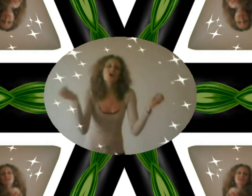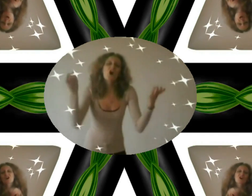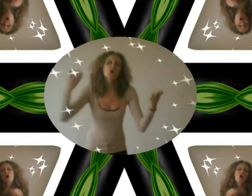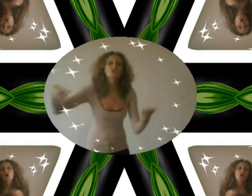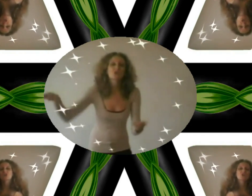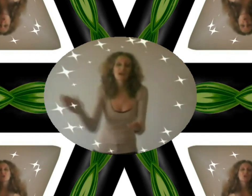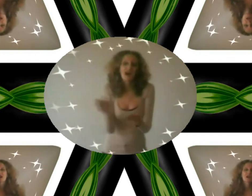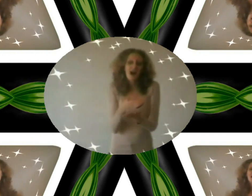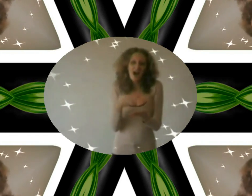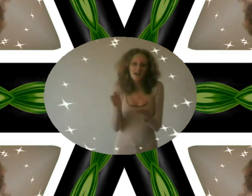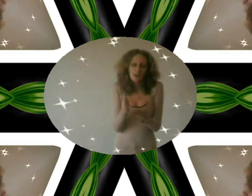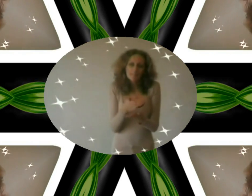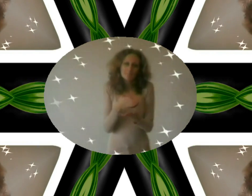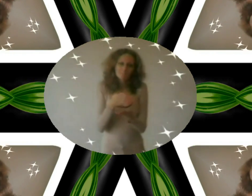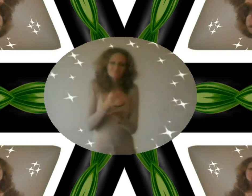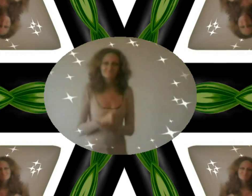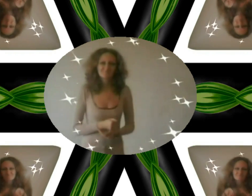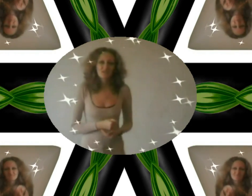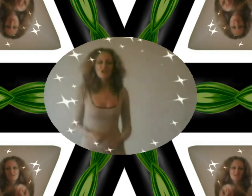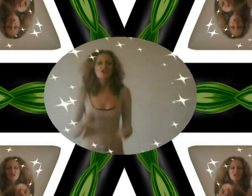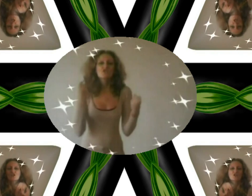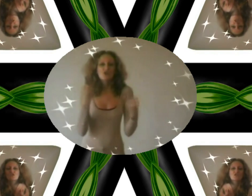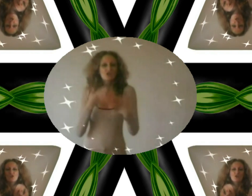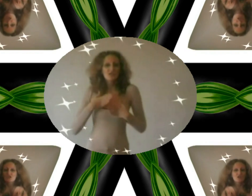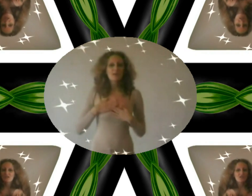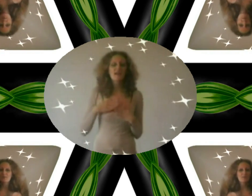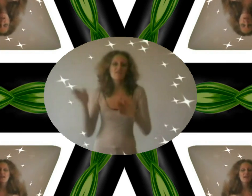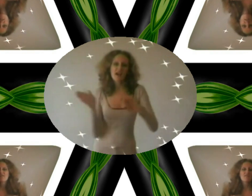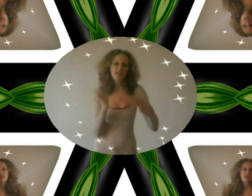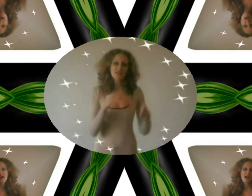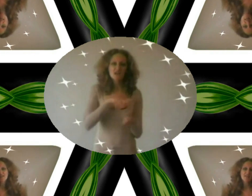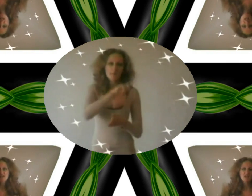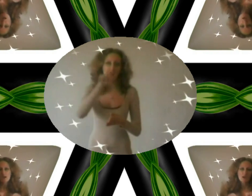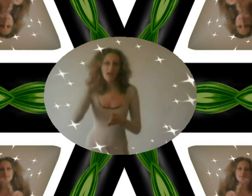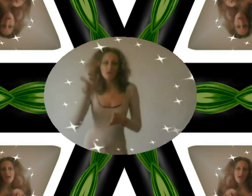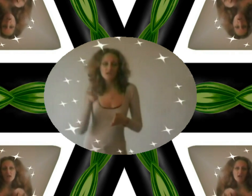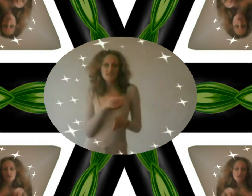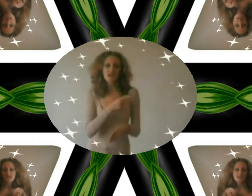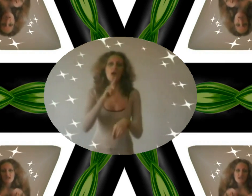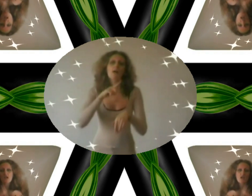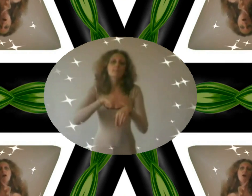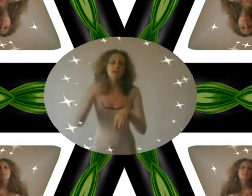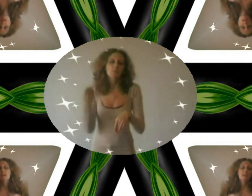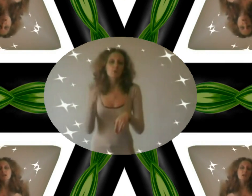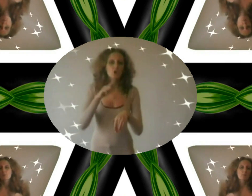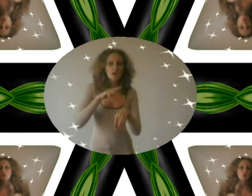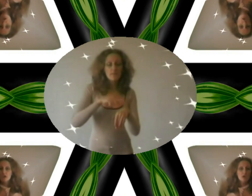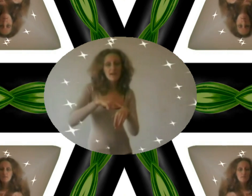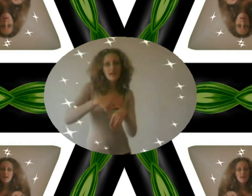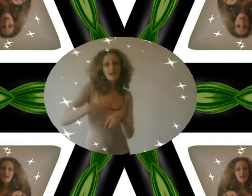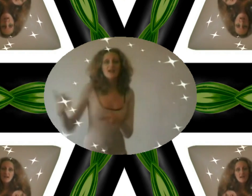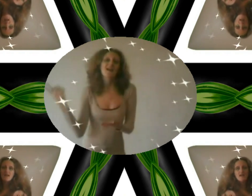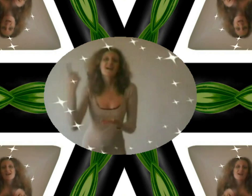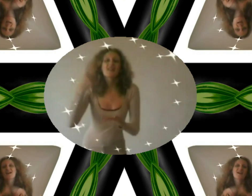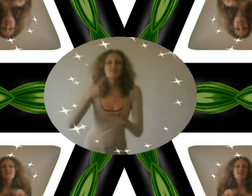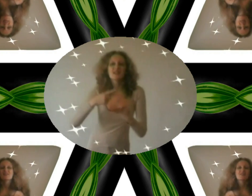даже страхотно я карам. Животът ми вятърна мелница, миг подир